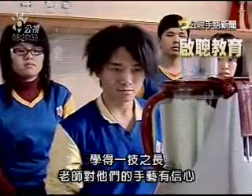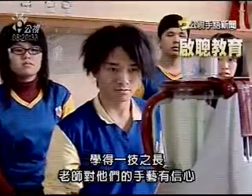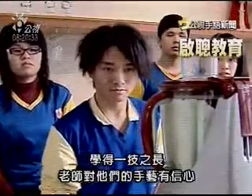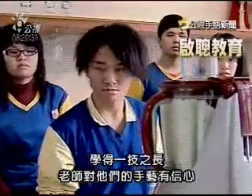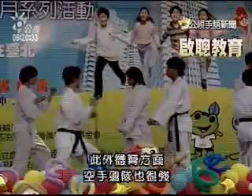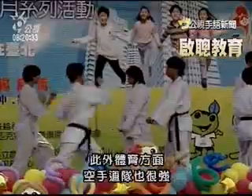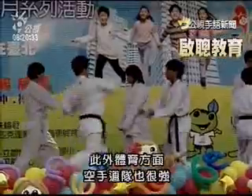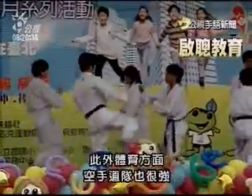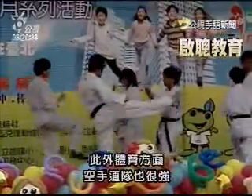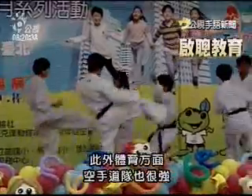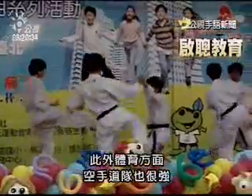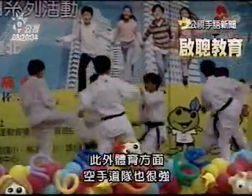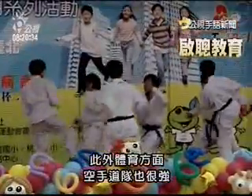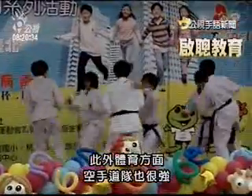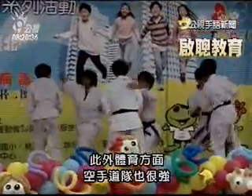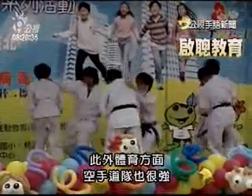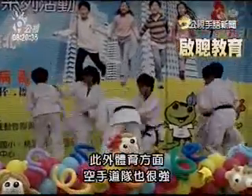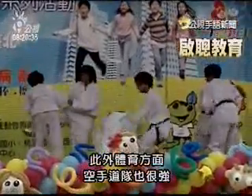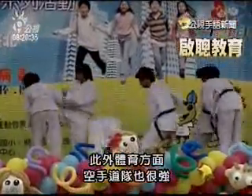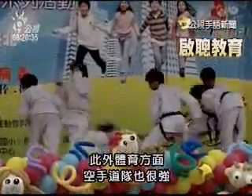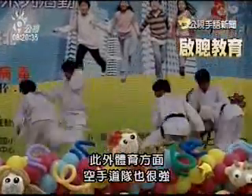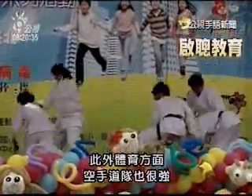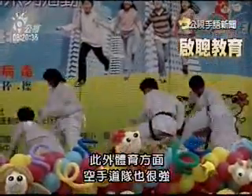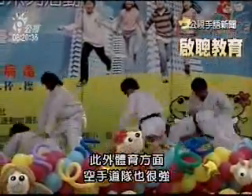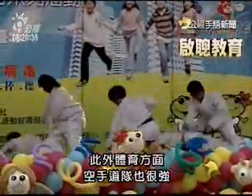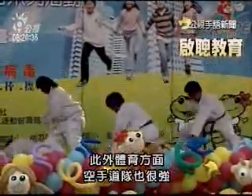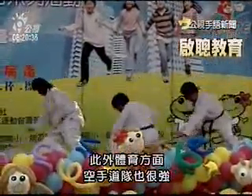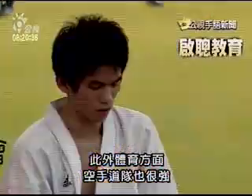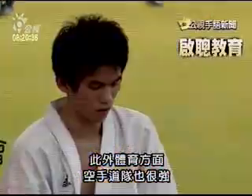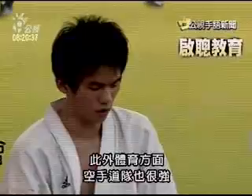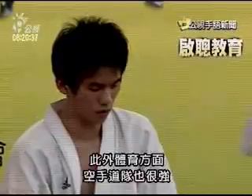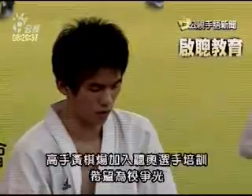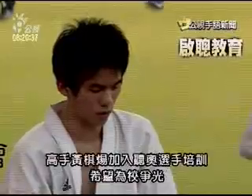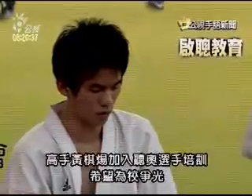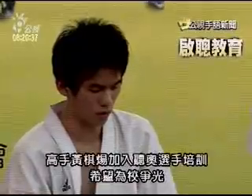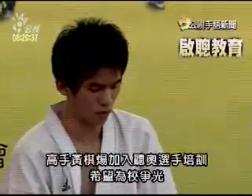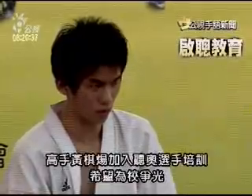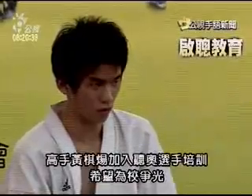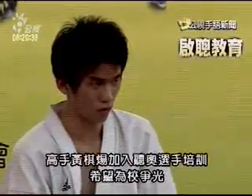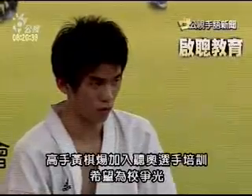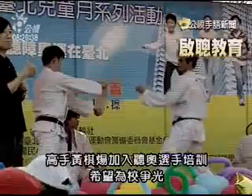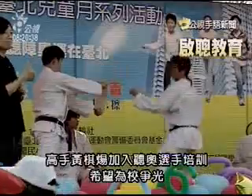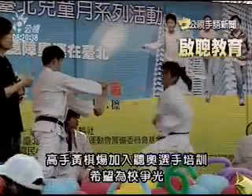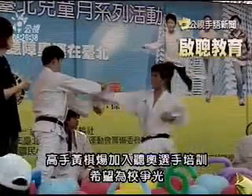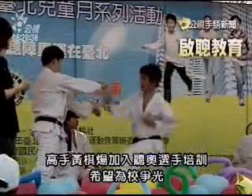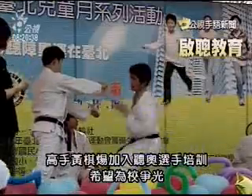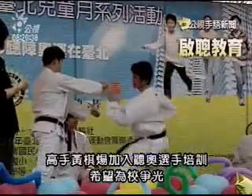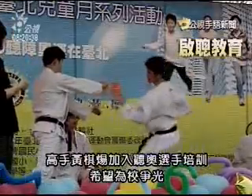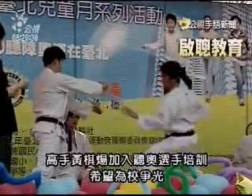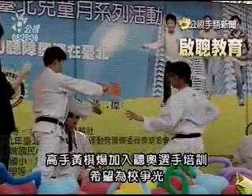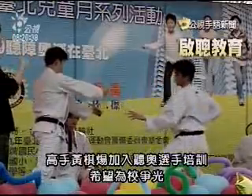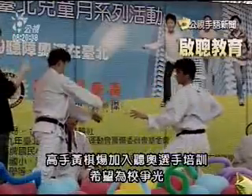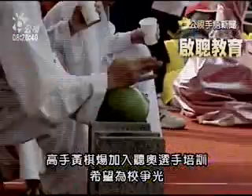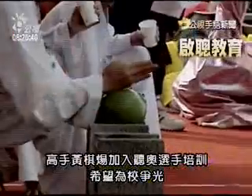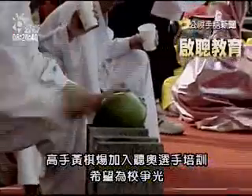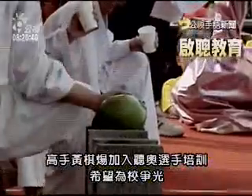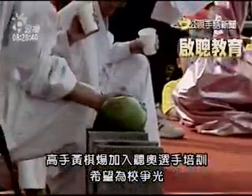心。此外，体育方面，空手道队也很强。高手黄奇阳加入听奥选手培训，希望为校争